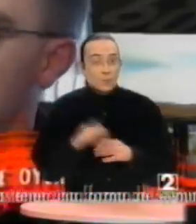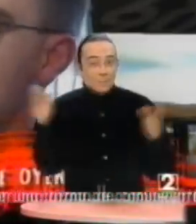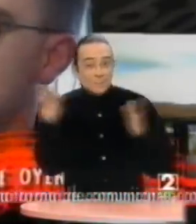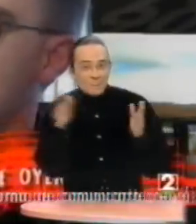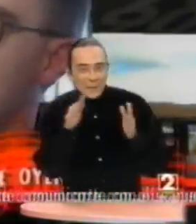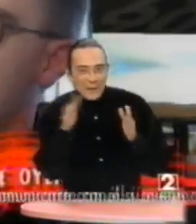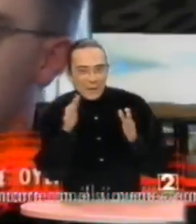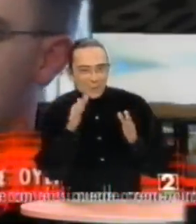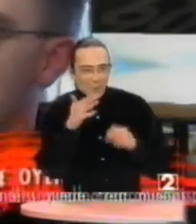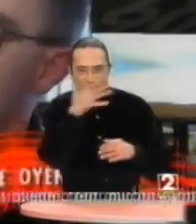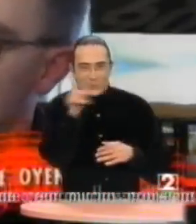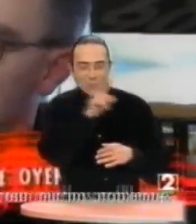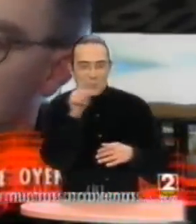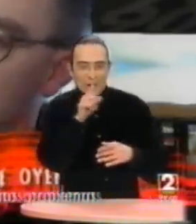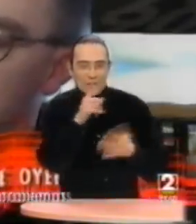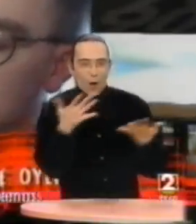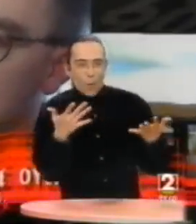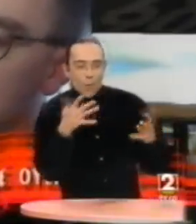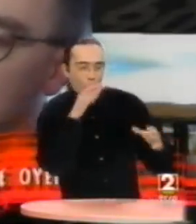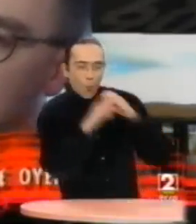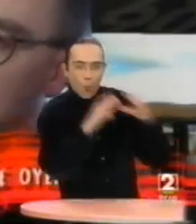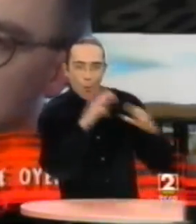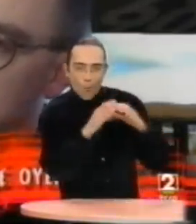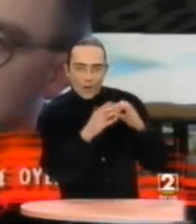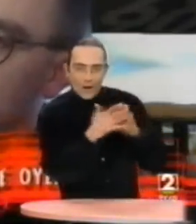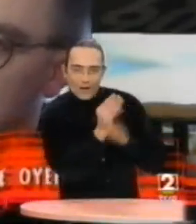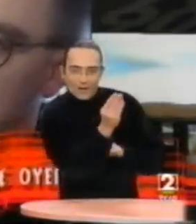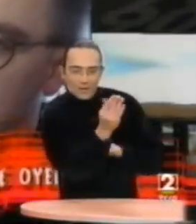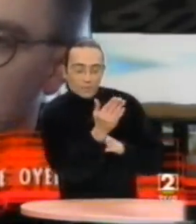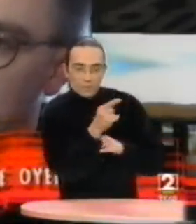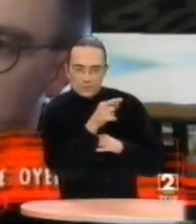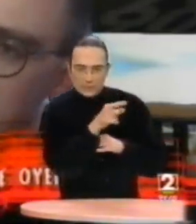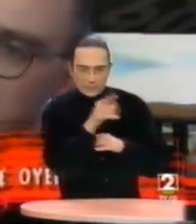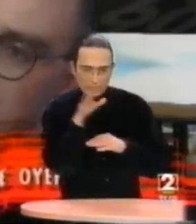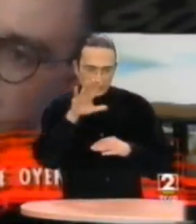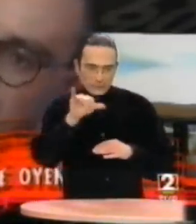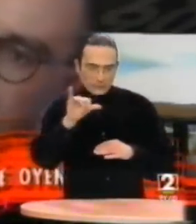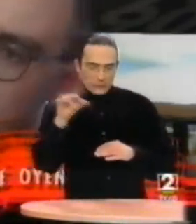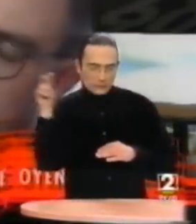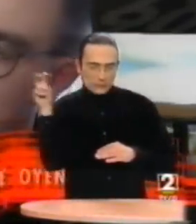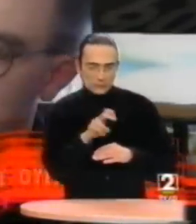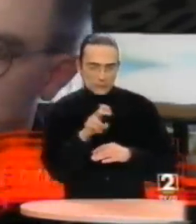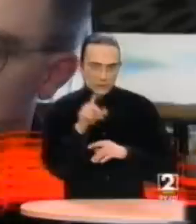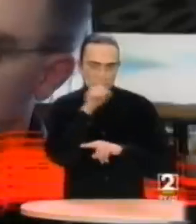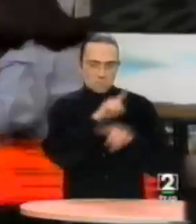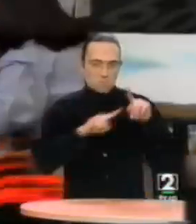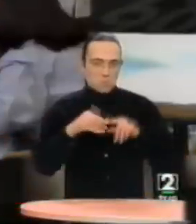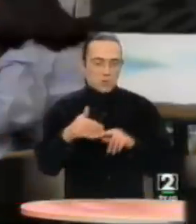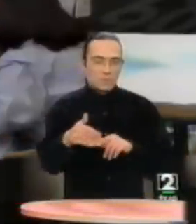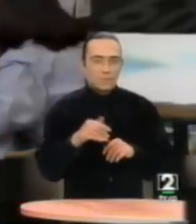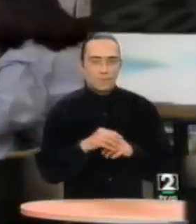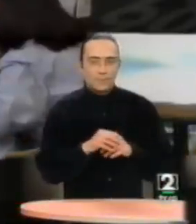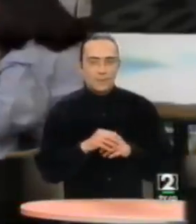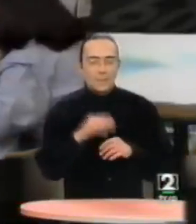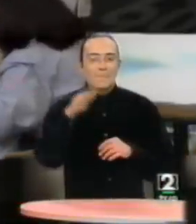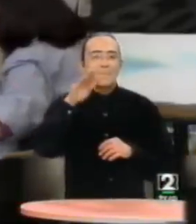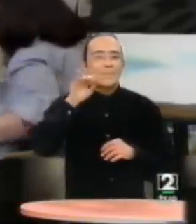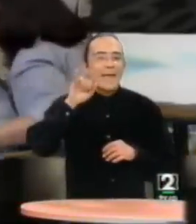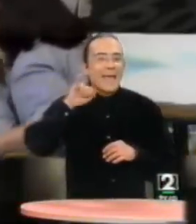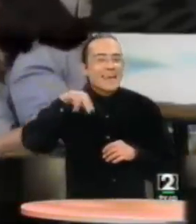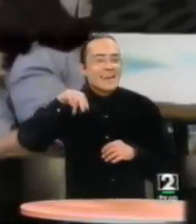pequeñito no puedas tener una forma de comunicarte con él, sí puede crear muchos problemas, ¿no?